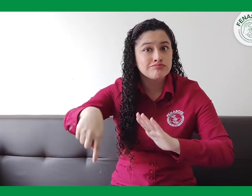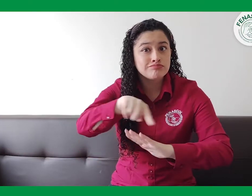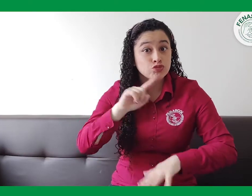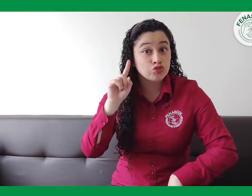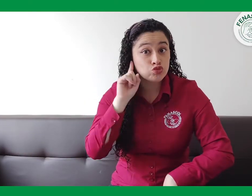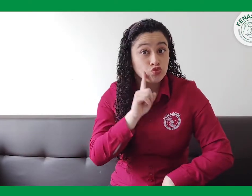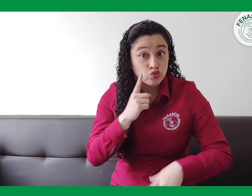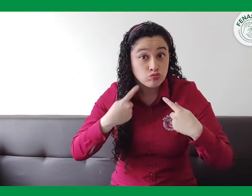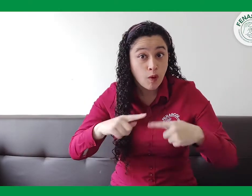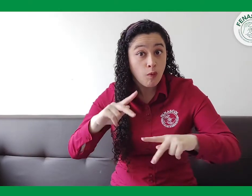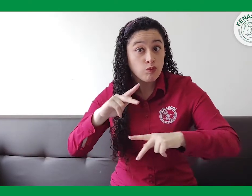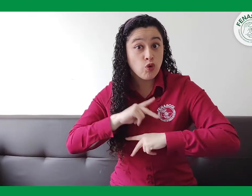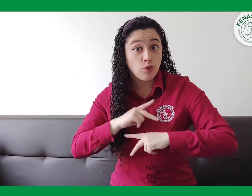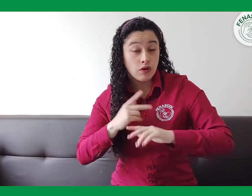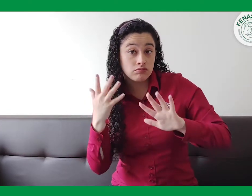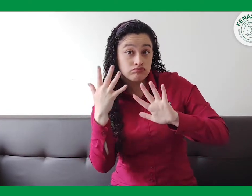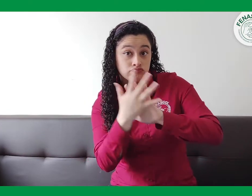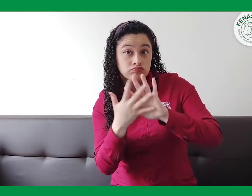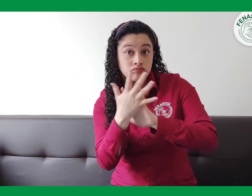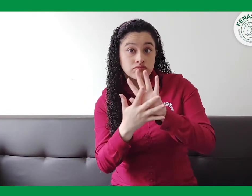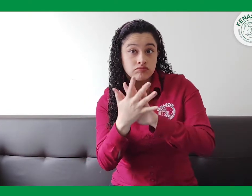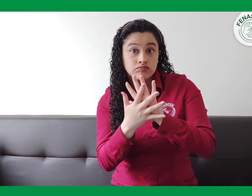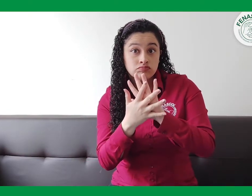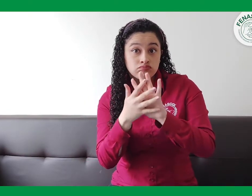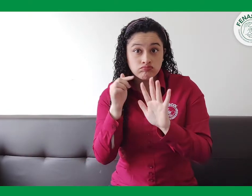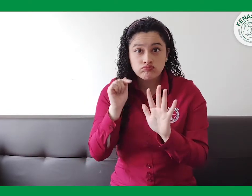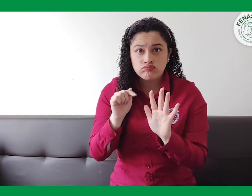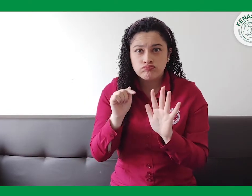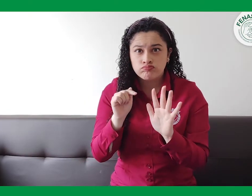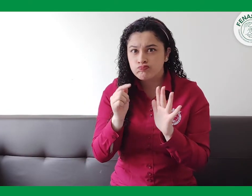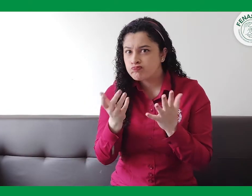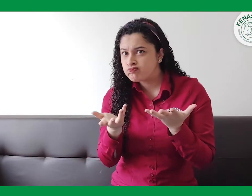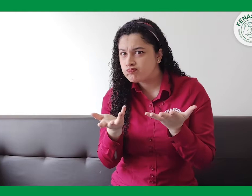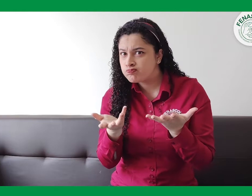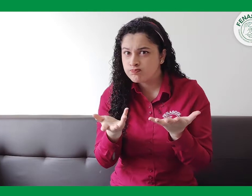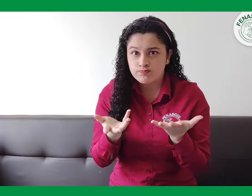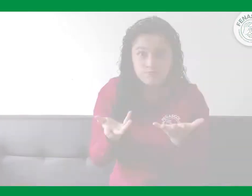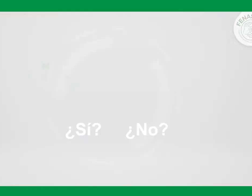¿Es la lengua de señas patrimonio cultural de la comunidad sorda? ¿Sí? ¿No?